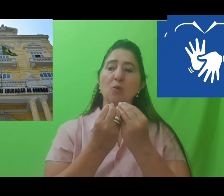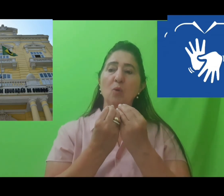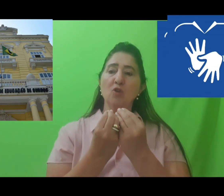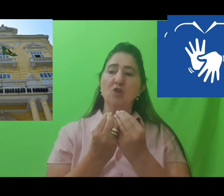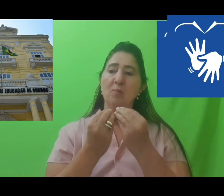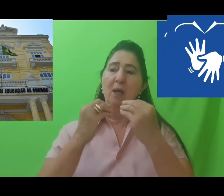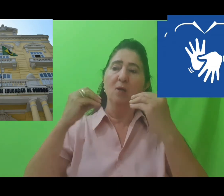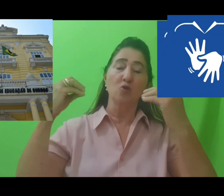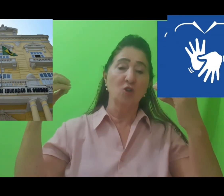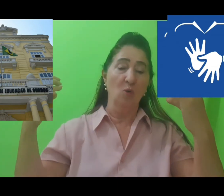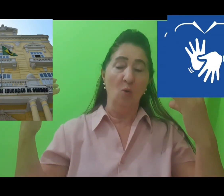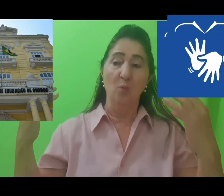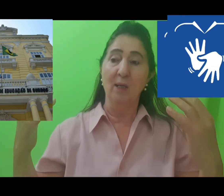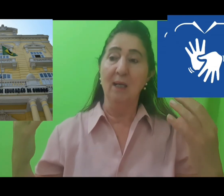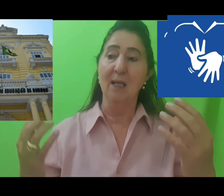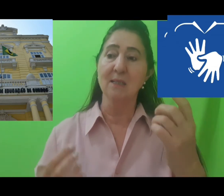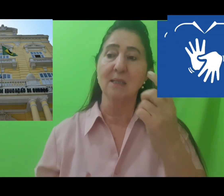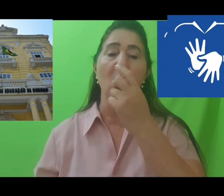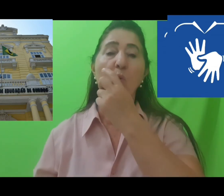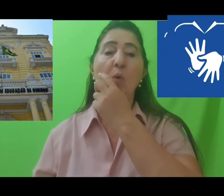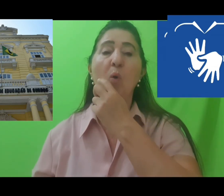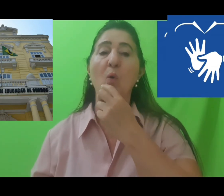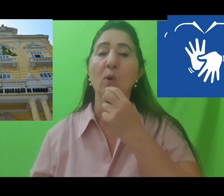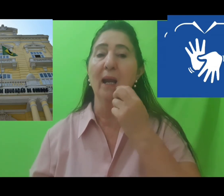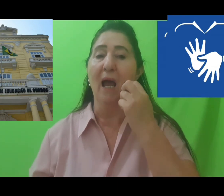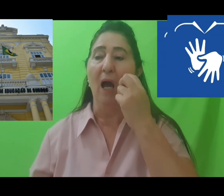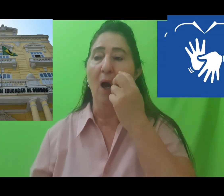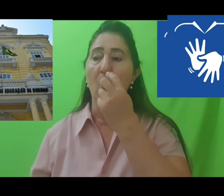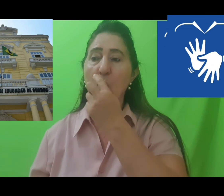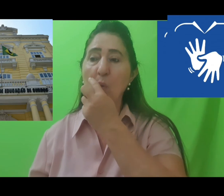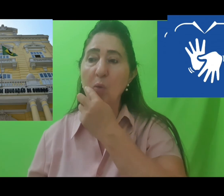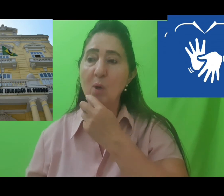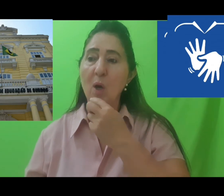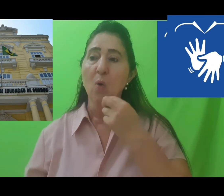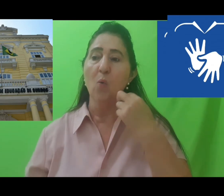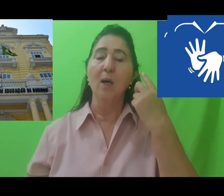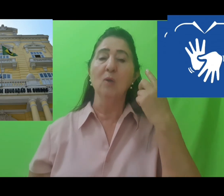tanto de meios de comunicação oral, quanto